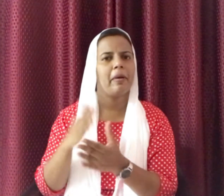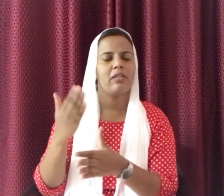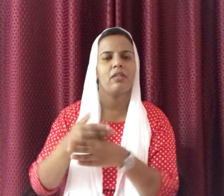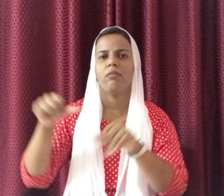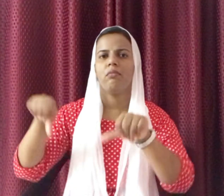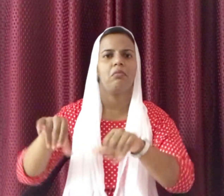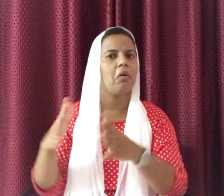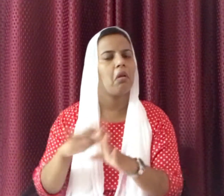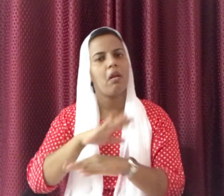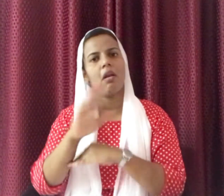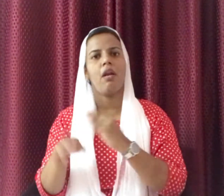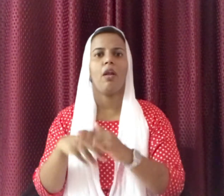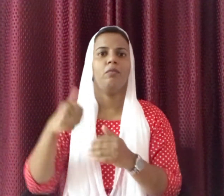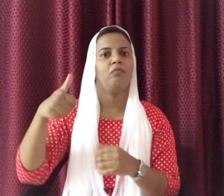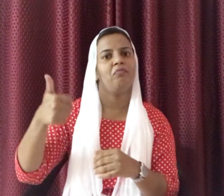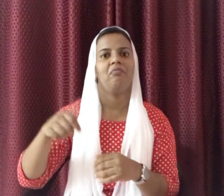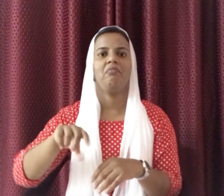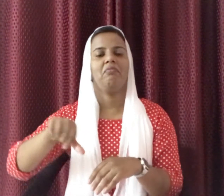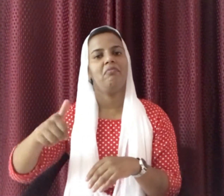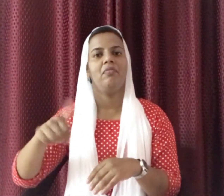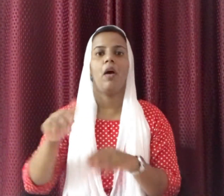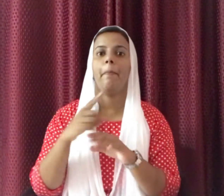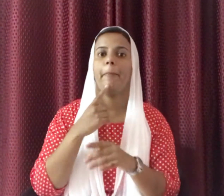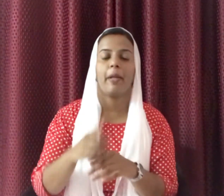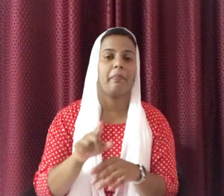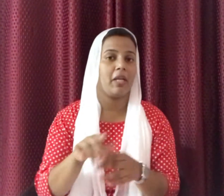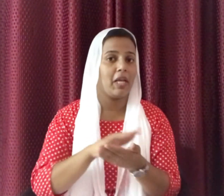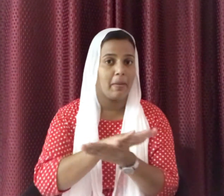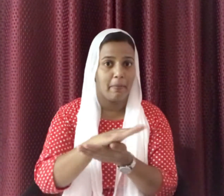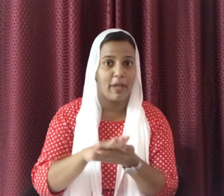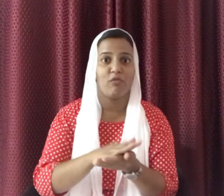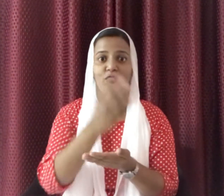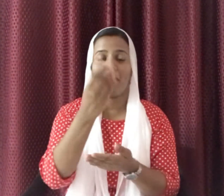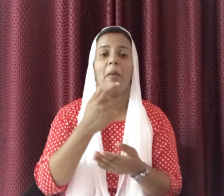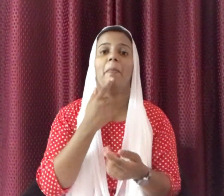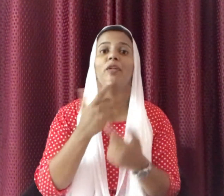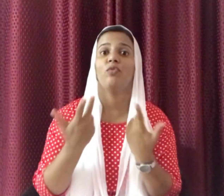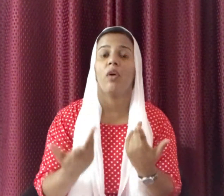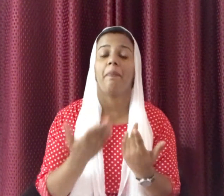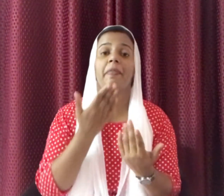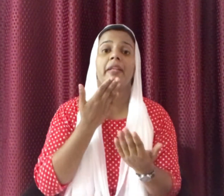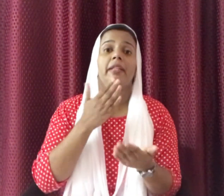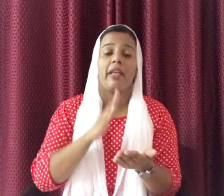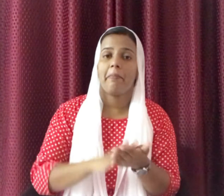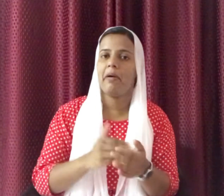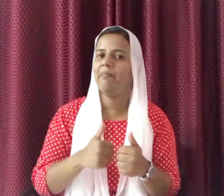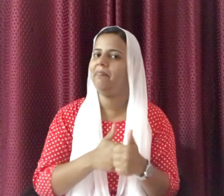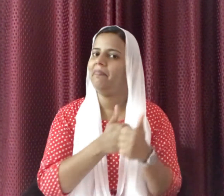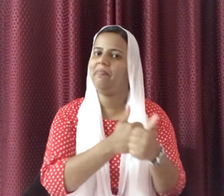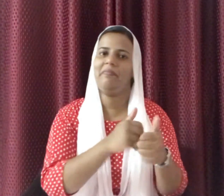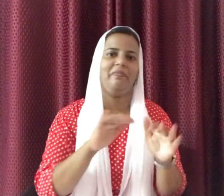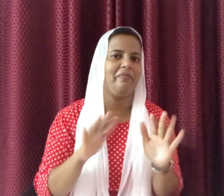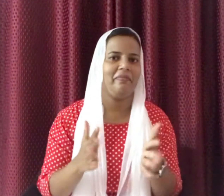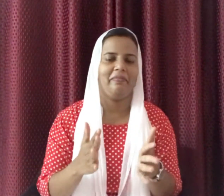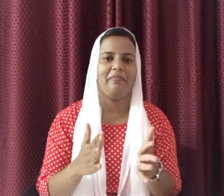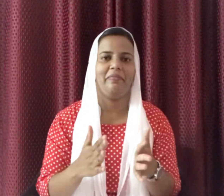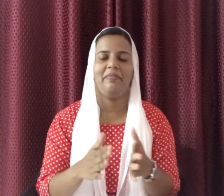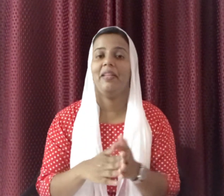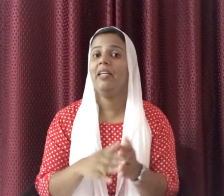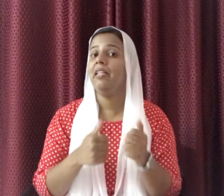അങ്ങനെ ചെയ്യുന്നു, അവർക്ക് എല്ലാം നന്മ വരുന്നുണ്ടല്ലോ. പക്ഷെ പരിശുദ്ധാത്മാവ് ദൈവമക്കളായി നമ്മളോട് പറയുക, തിന്മയെ നമ്മൾ അനുകരിക്കരുത്, തിന്മയെ നമ്മൾ